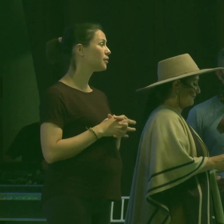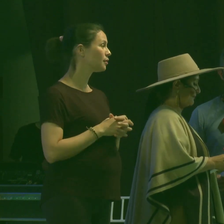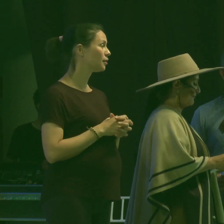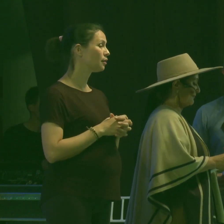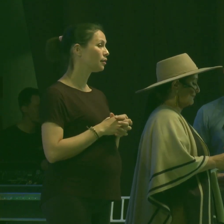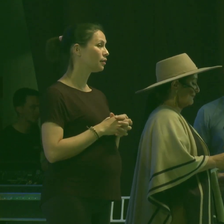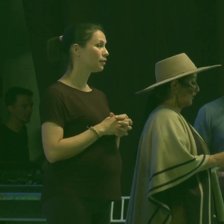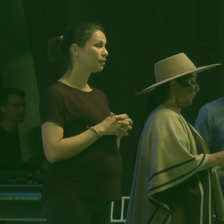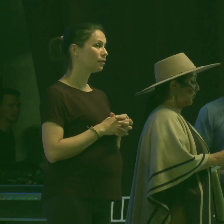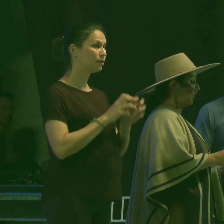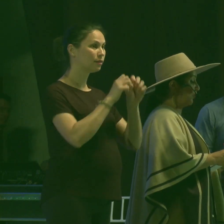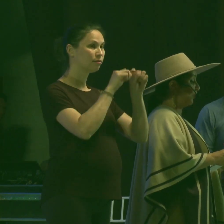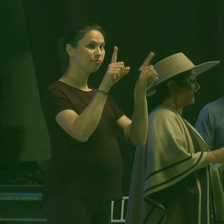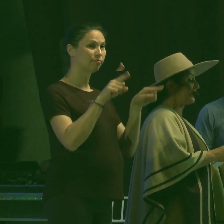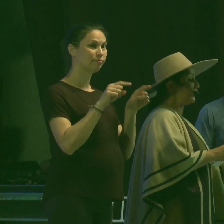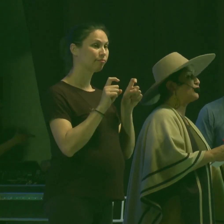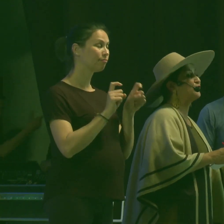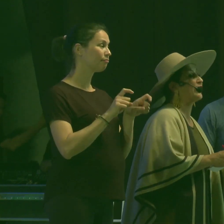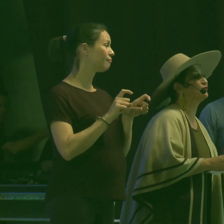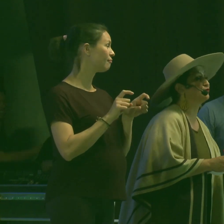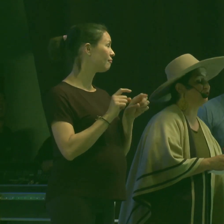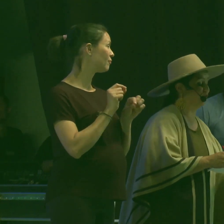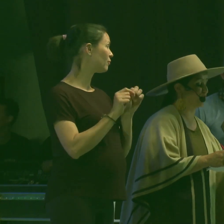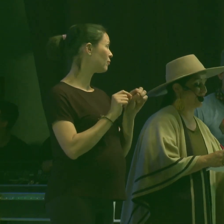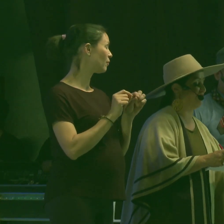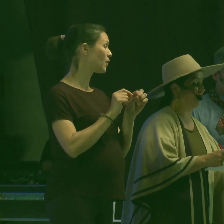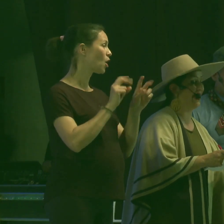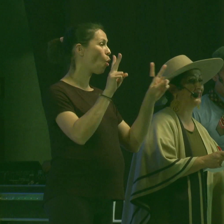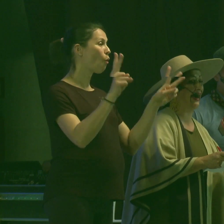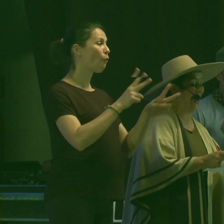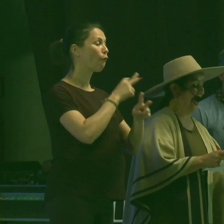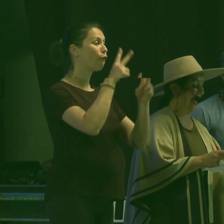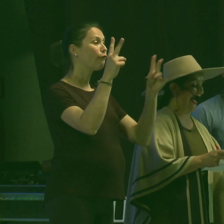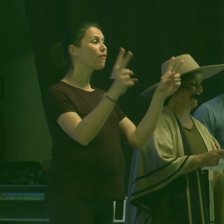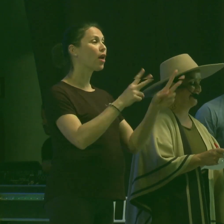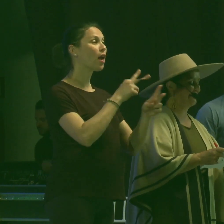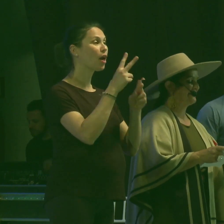para... O Que o Vento Nos Revela,